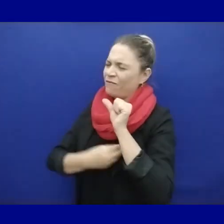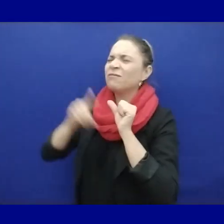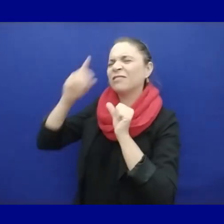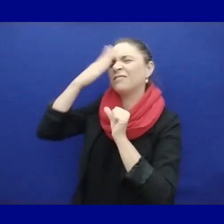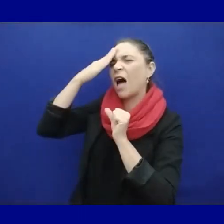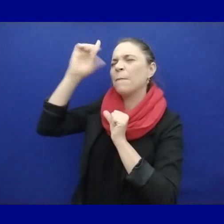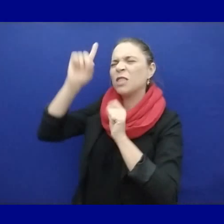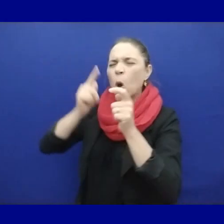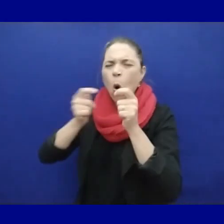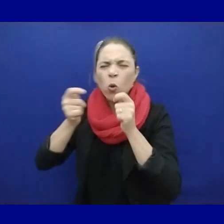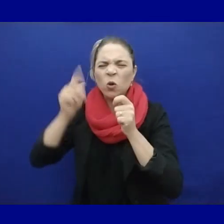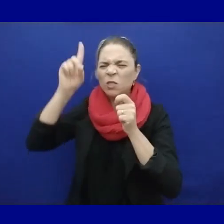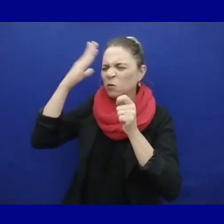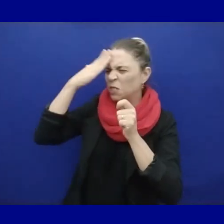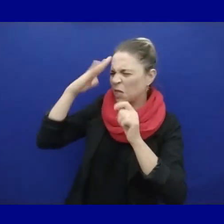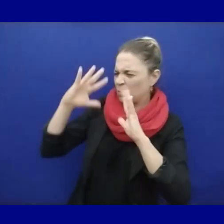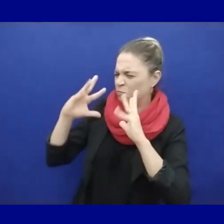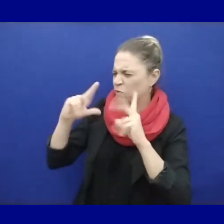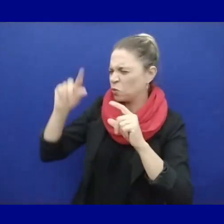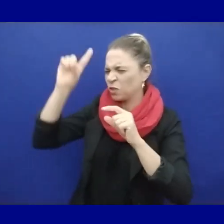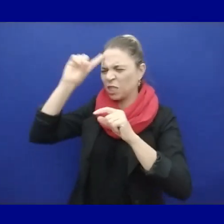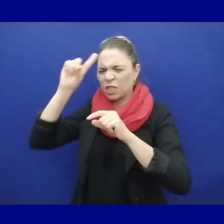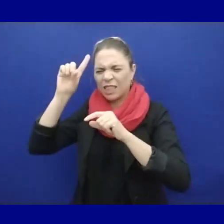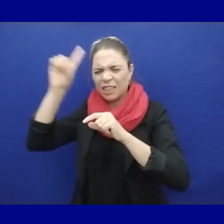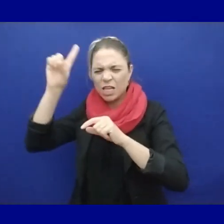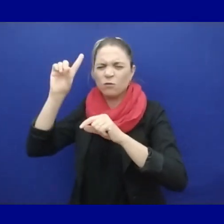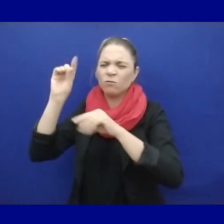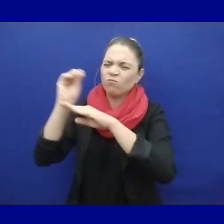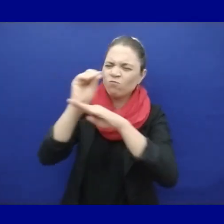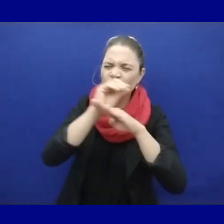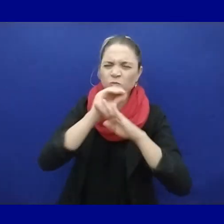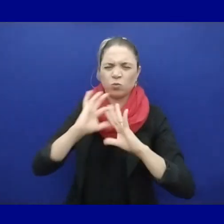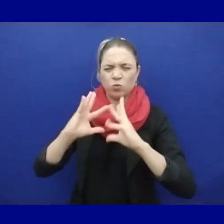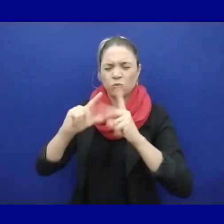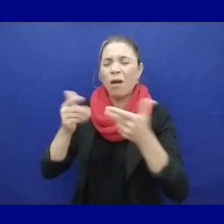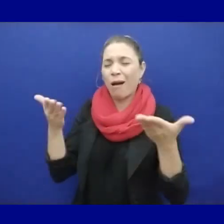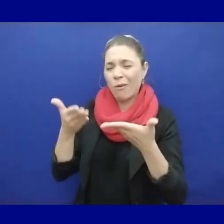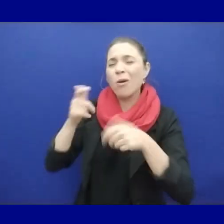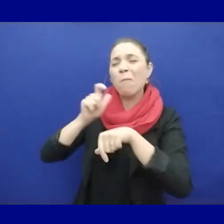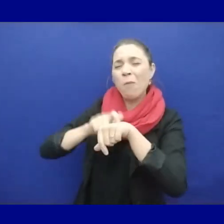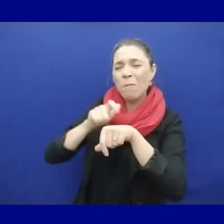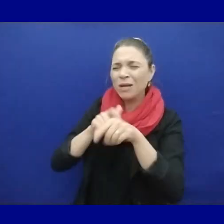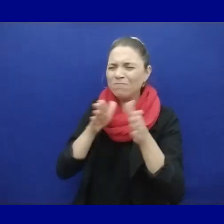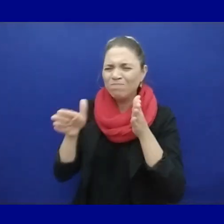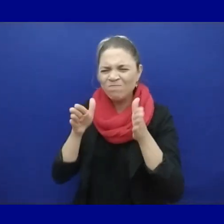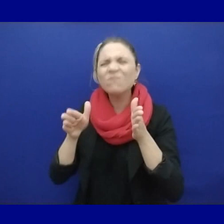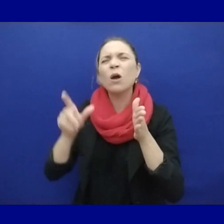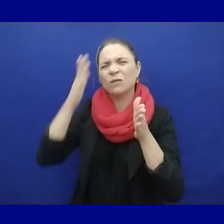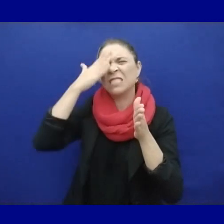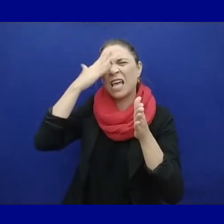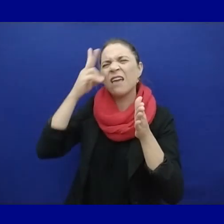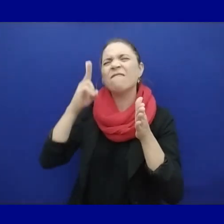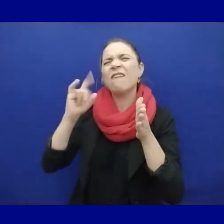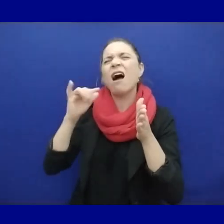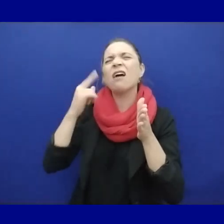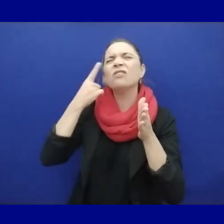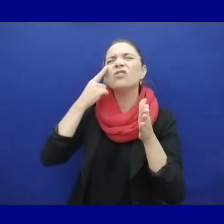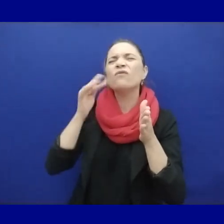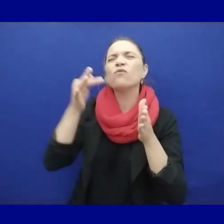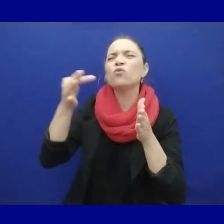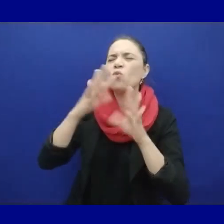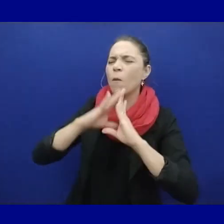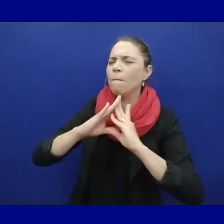controle de todas as coisas, ó Pai, e que esse momento que nós estamos passando agora certamente passará e que